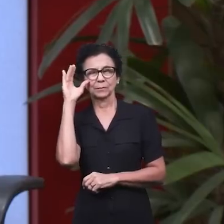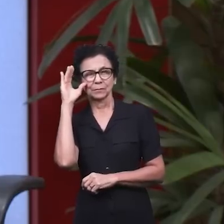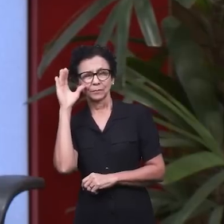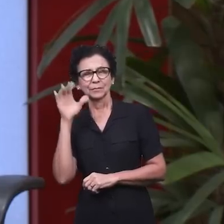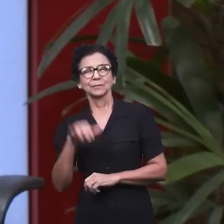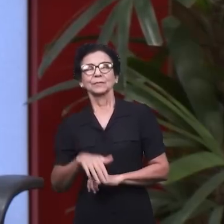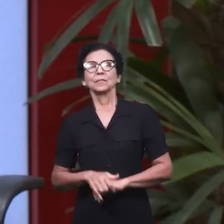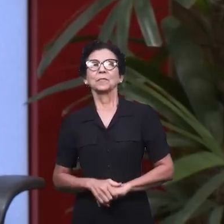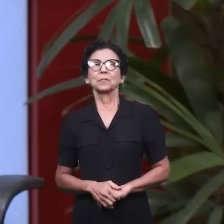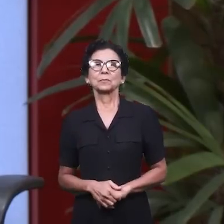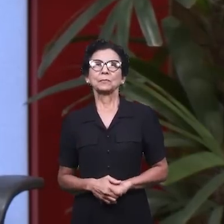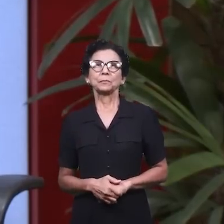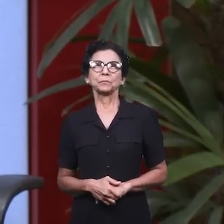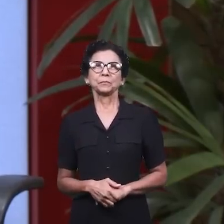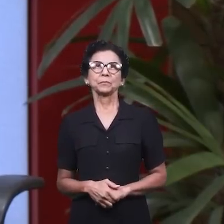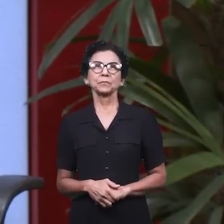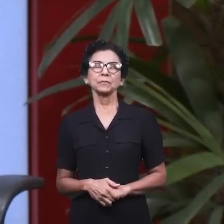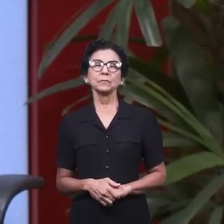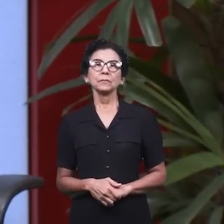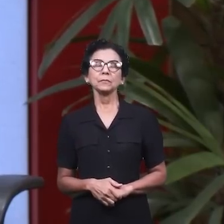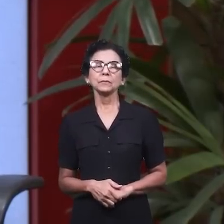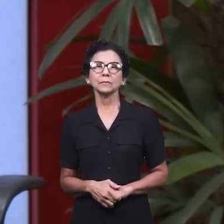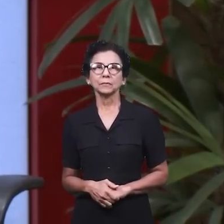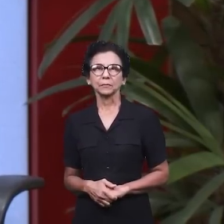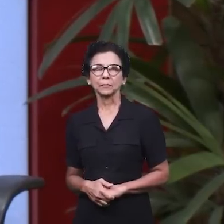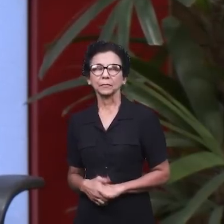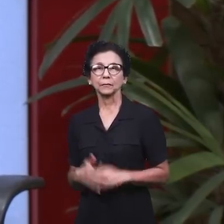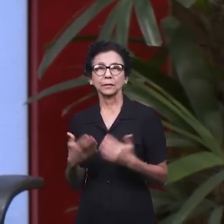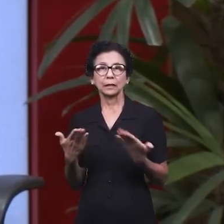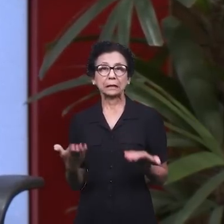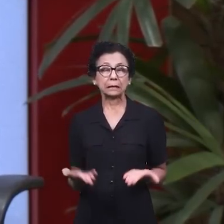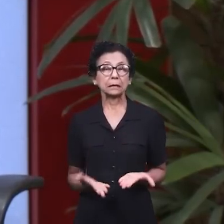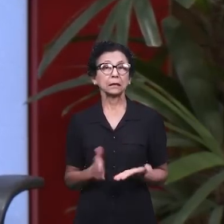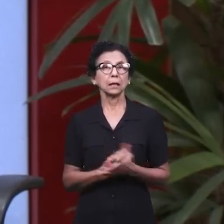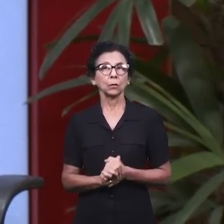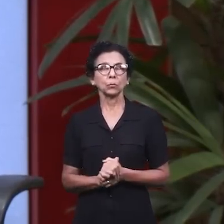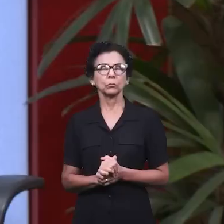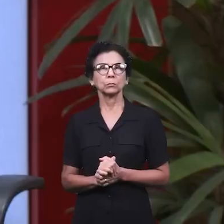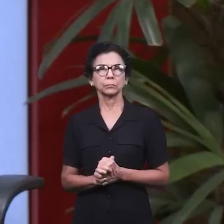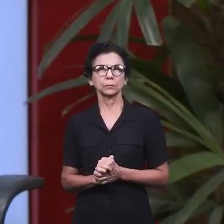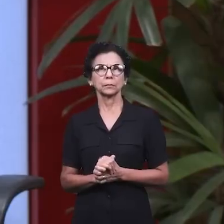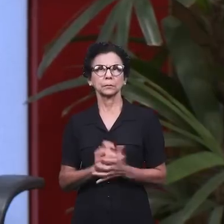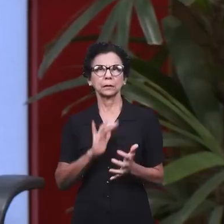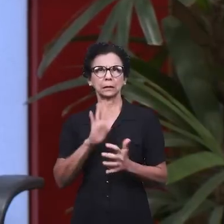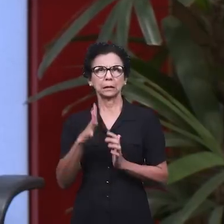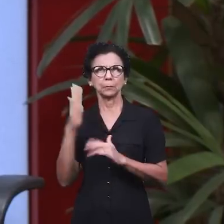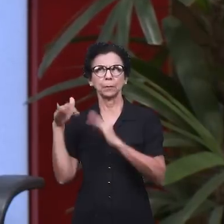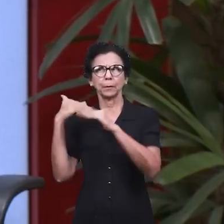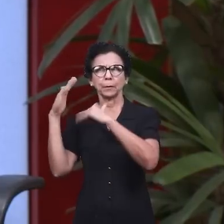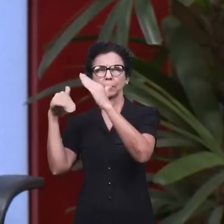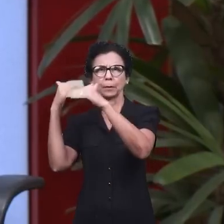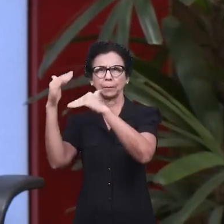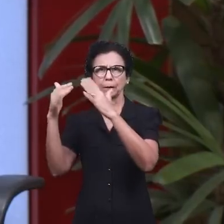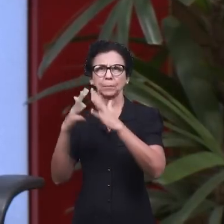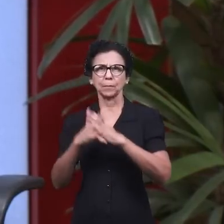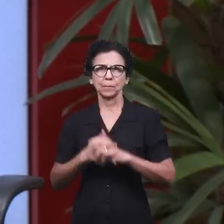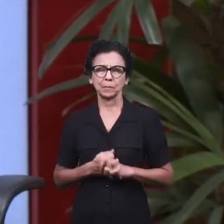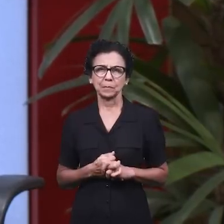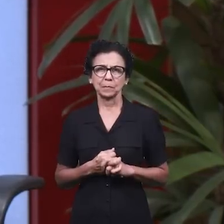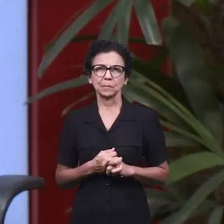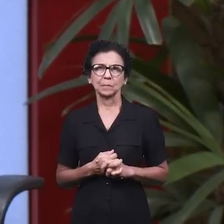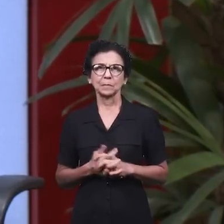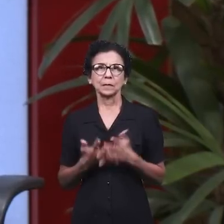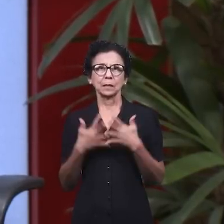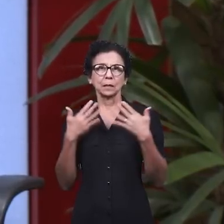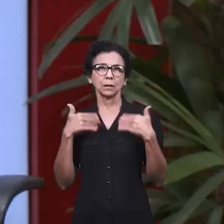melhor a gente conseguir entender, como a gente está falando da evolução da língua de sinais, né? De como que isso acontece naturalmente, a gente também tem